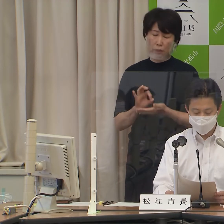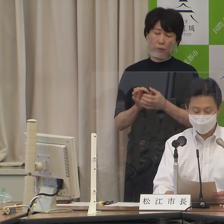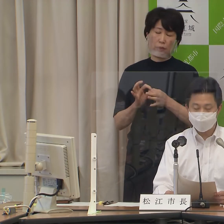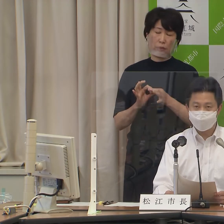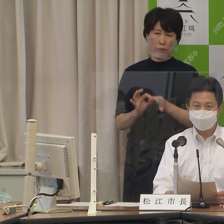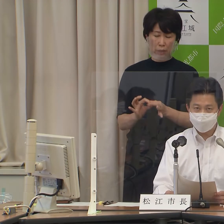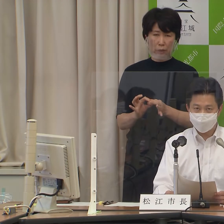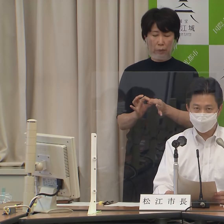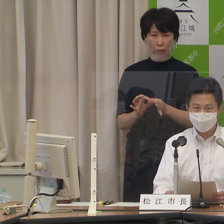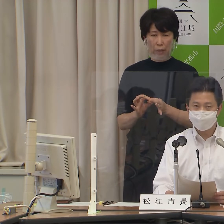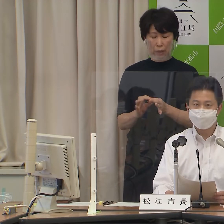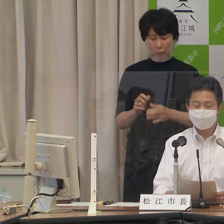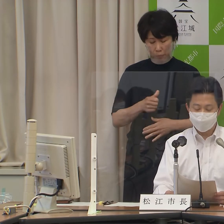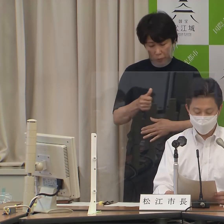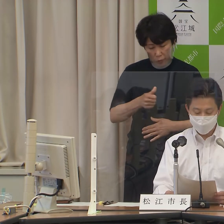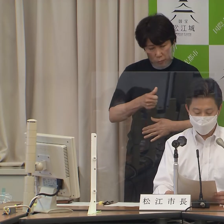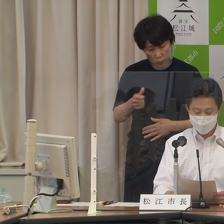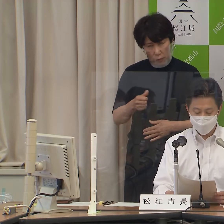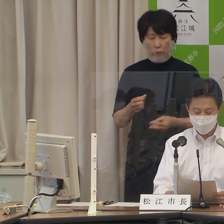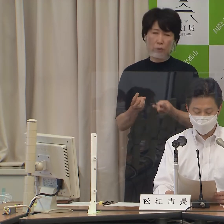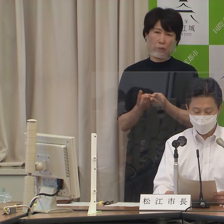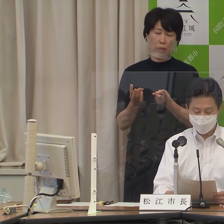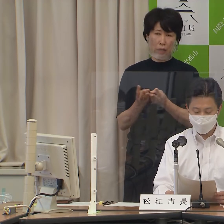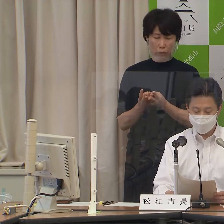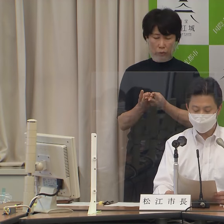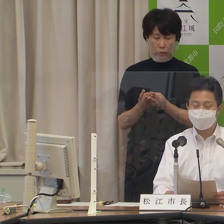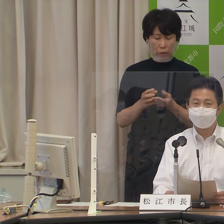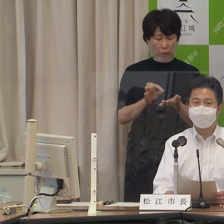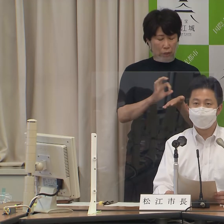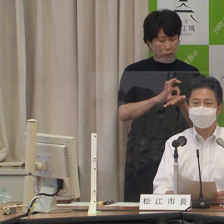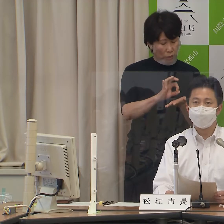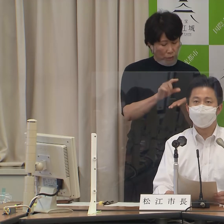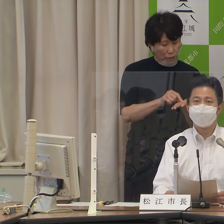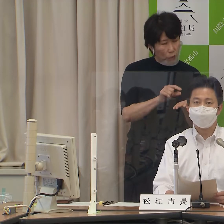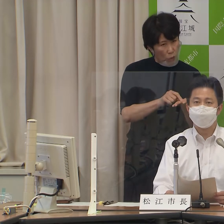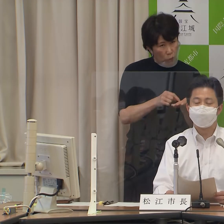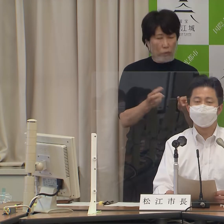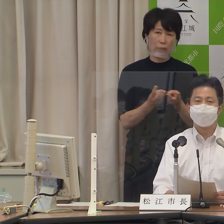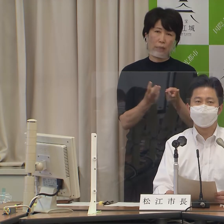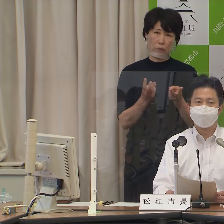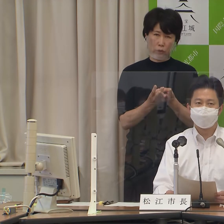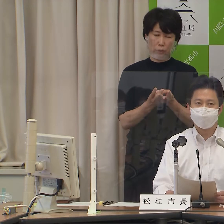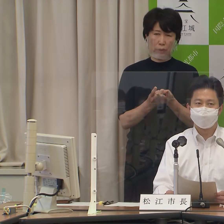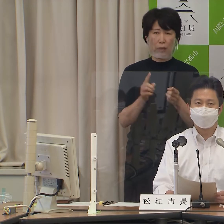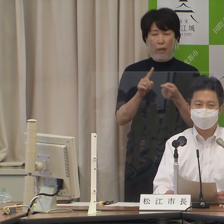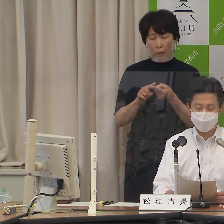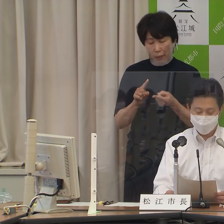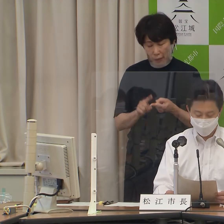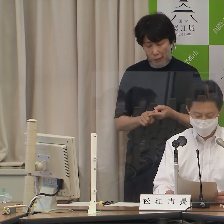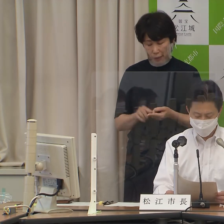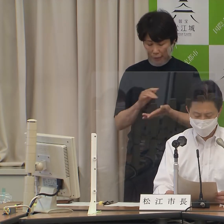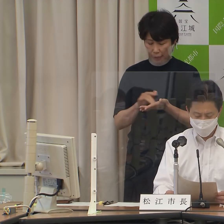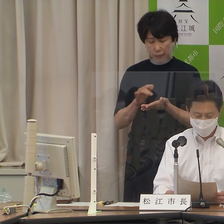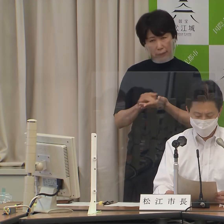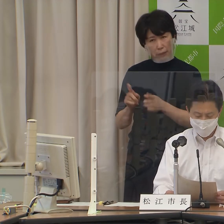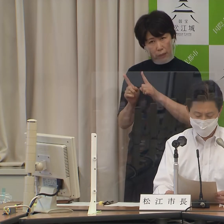登園しなかった日数、児童クラブを利用しなかった日数に応じて減額させていただき